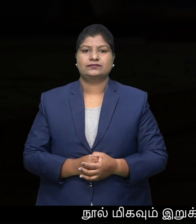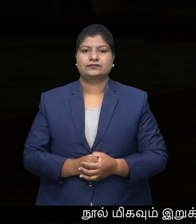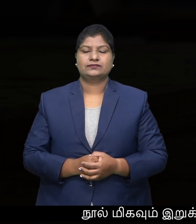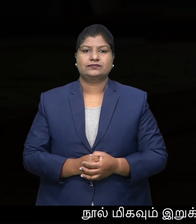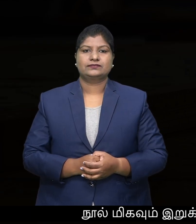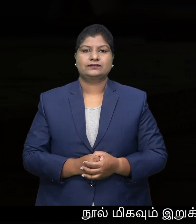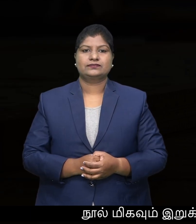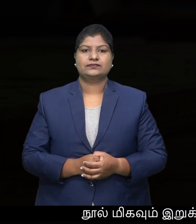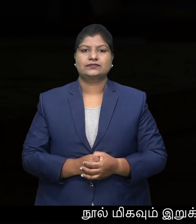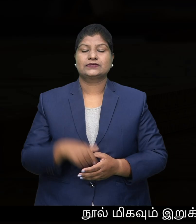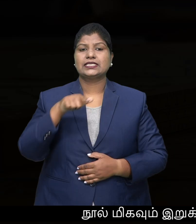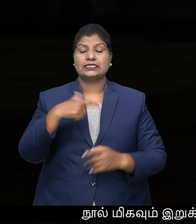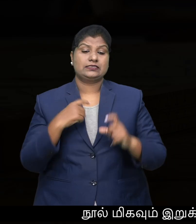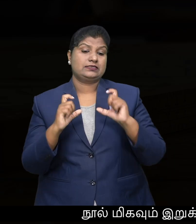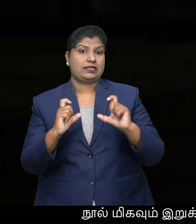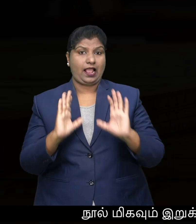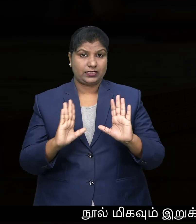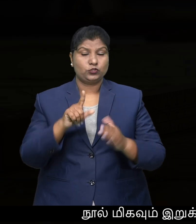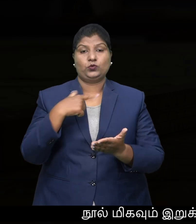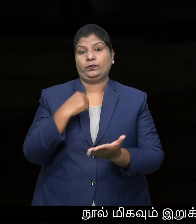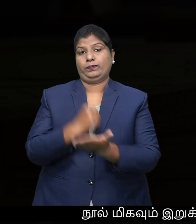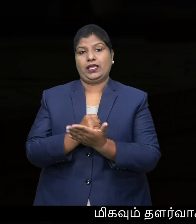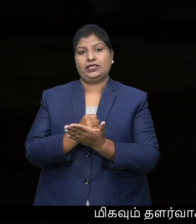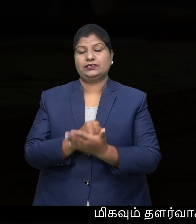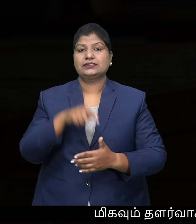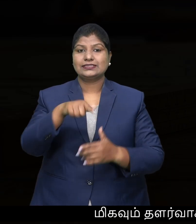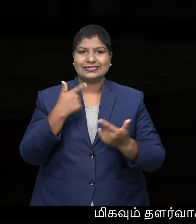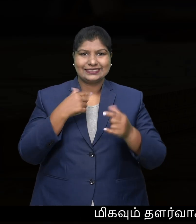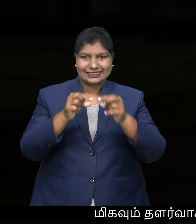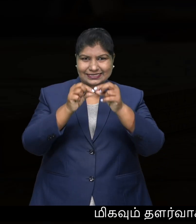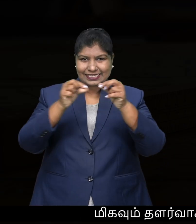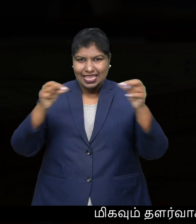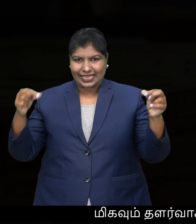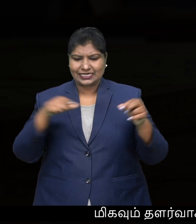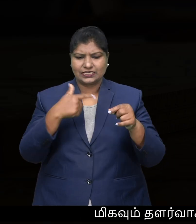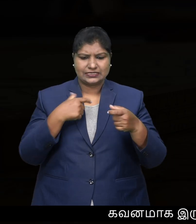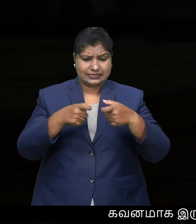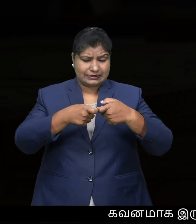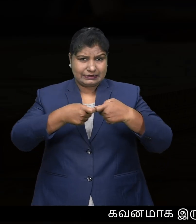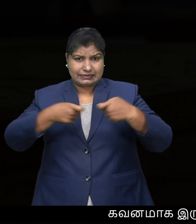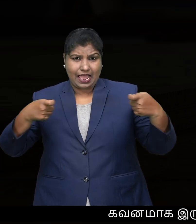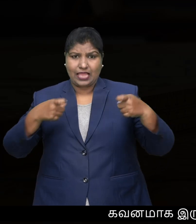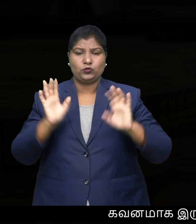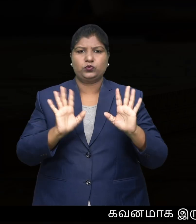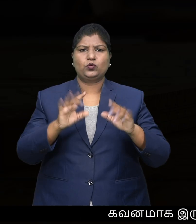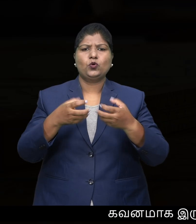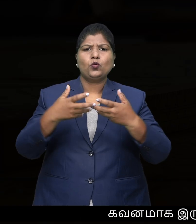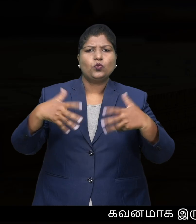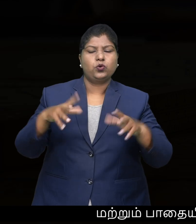நூல் மிகவும் இறுக்கமாகவோ அல்லது மிகவும் தளர்வாகவோ இல்லாமல் கவனமாக இருக்க வேண்டும்